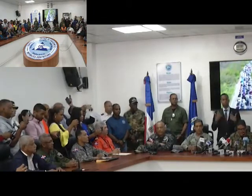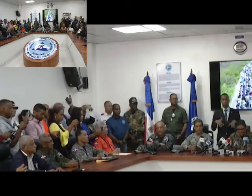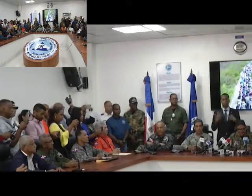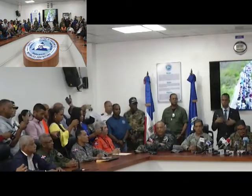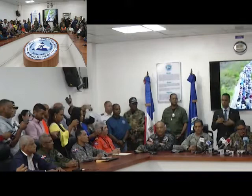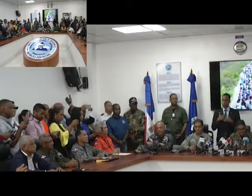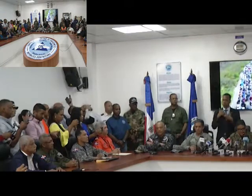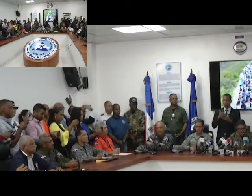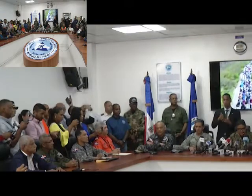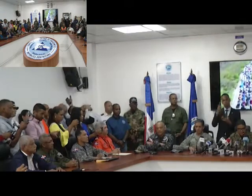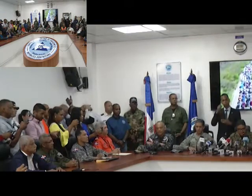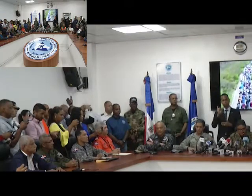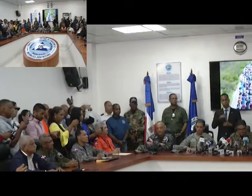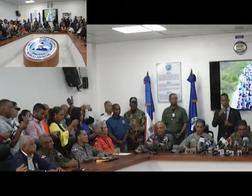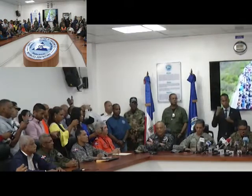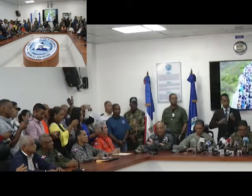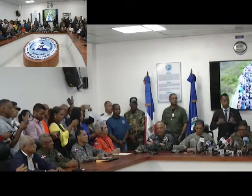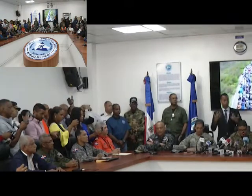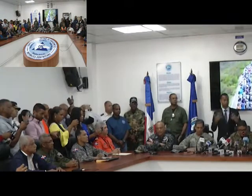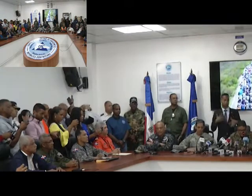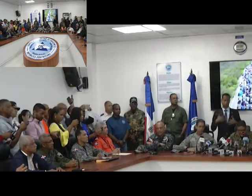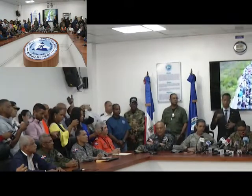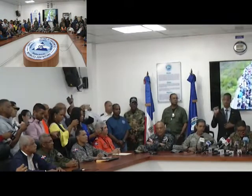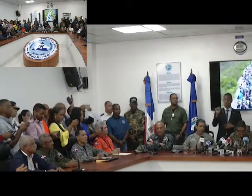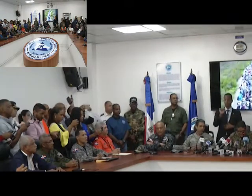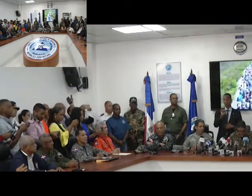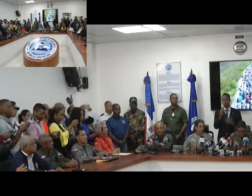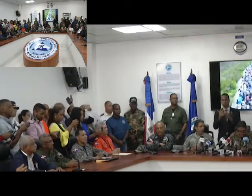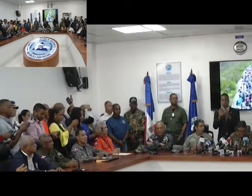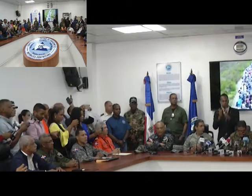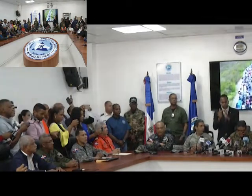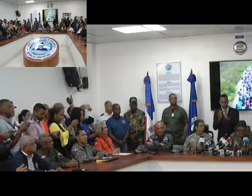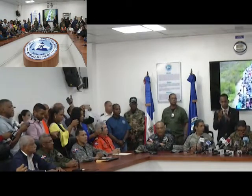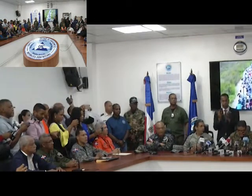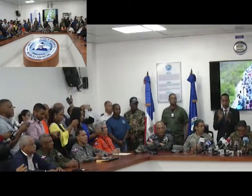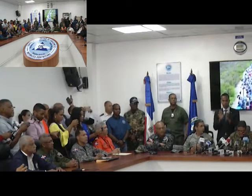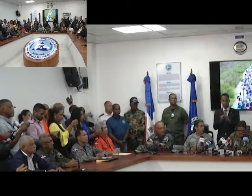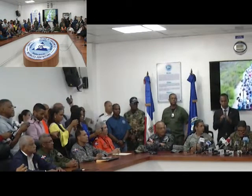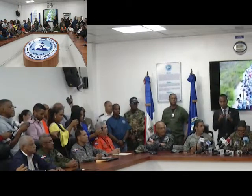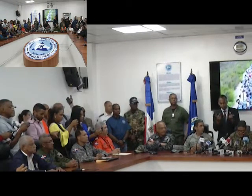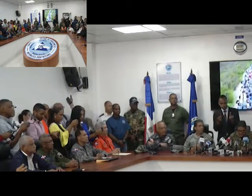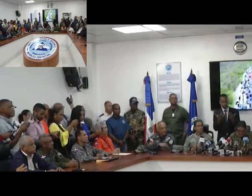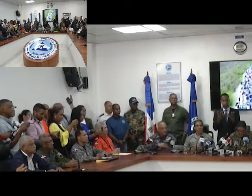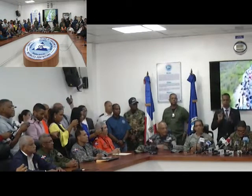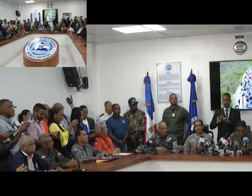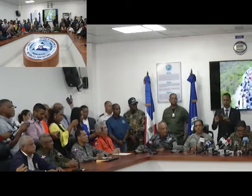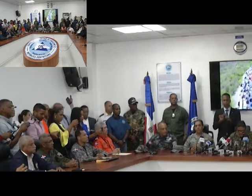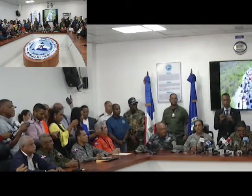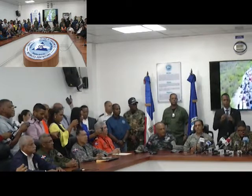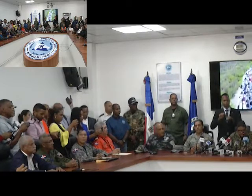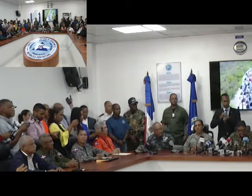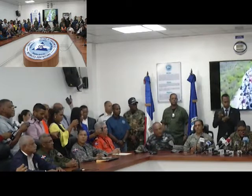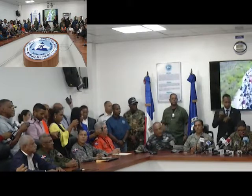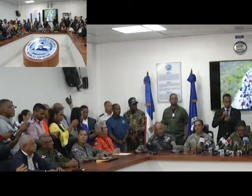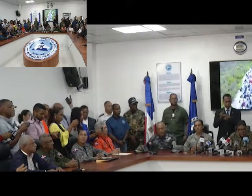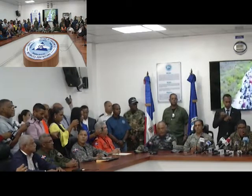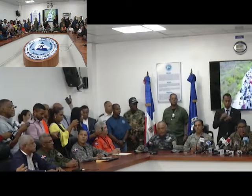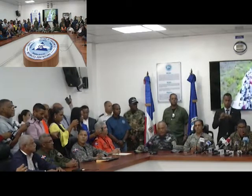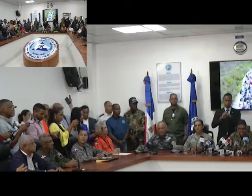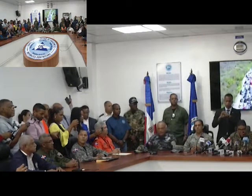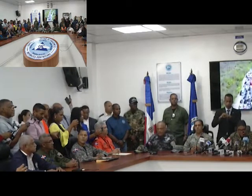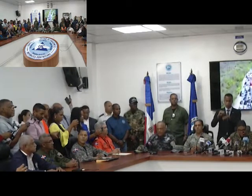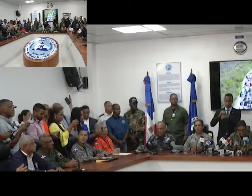feliz asueto. Del mismo modo, medios digitales, impresos y visuales se unieron a la jornada de orientación a